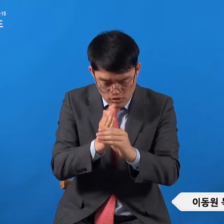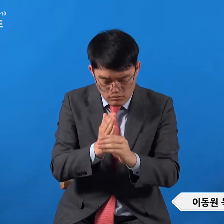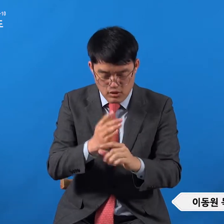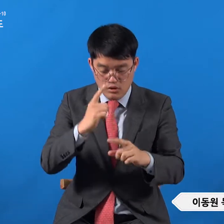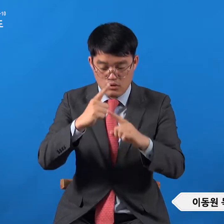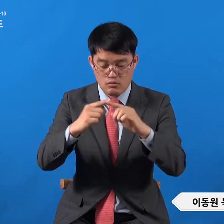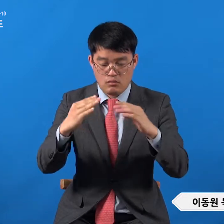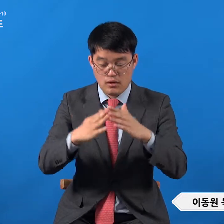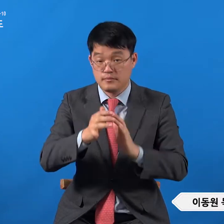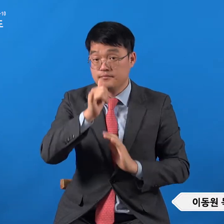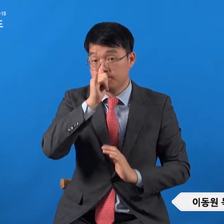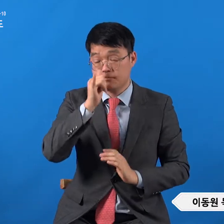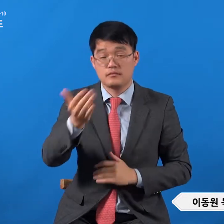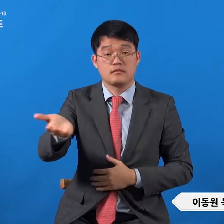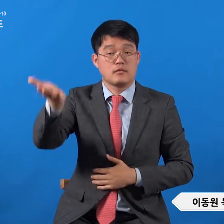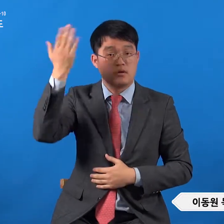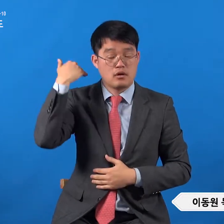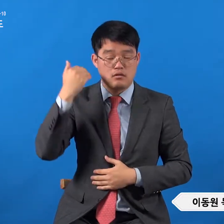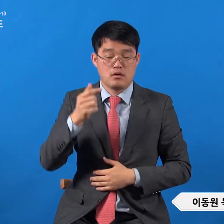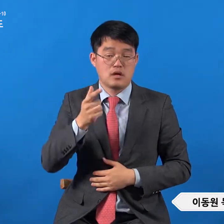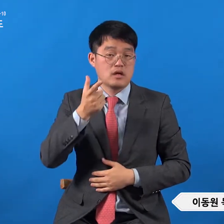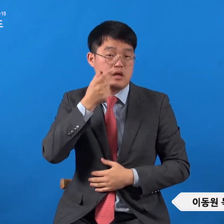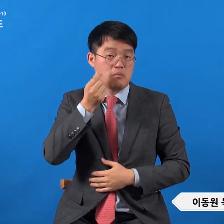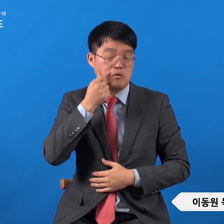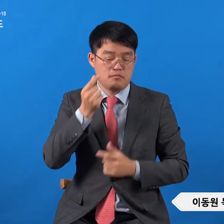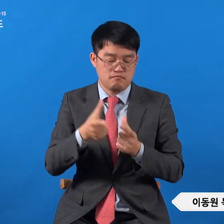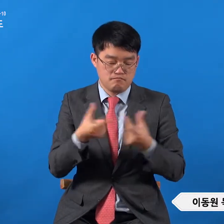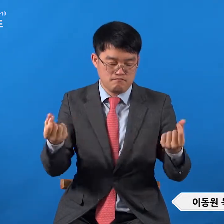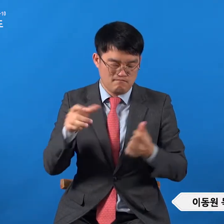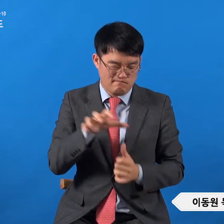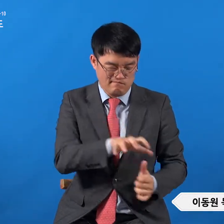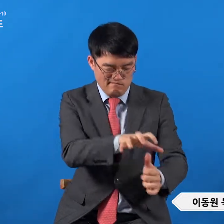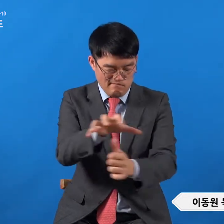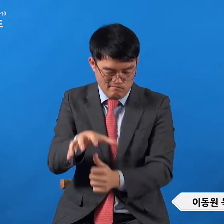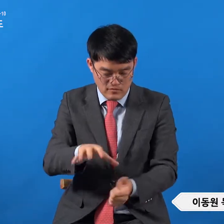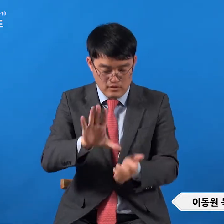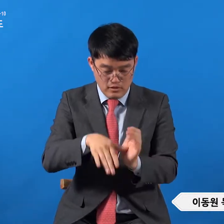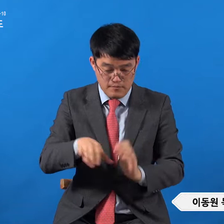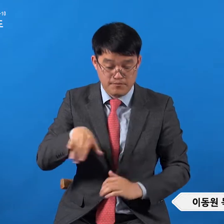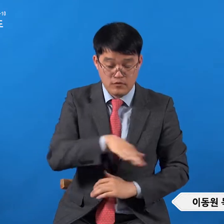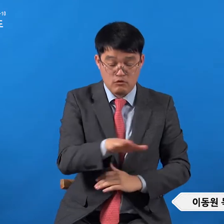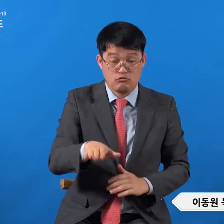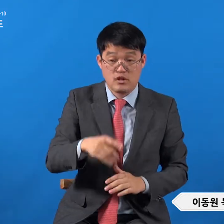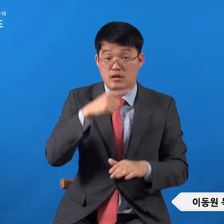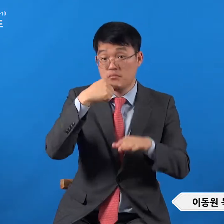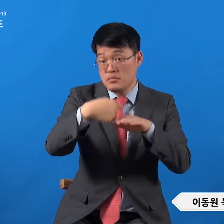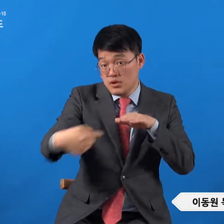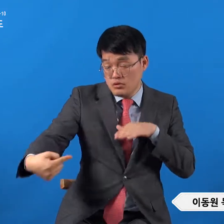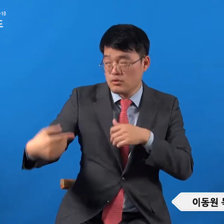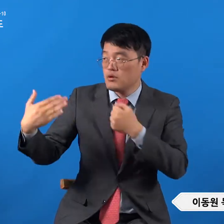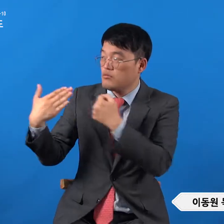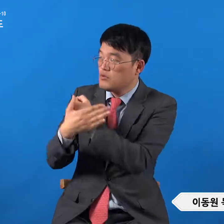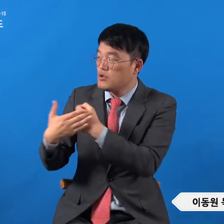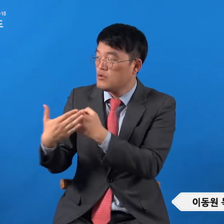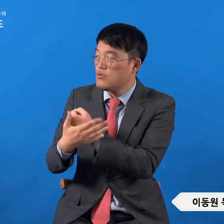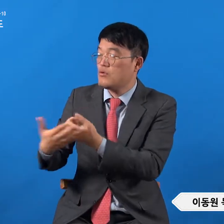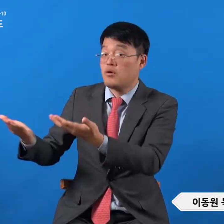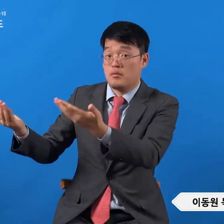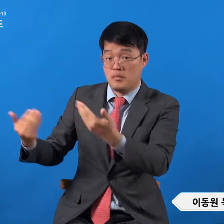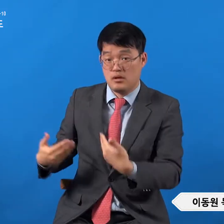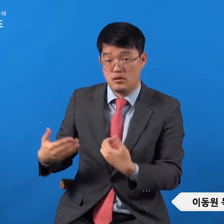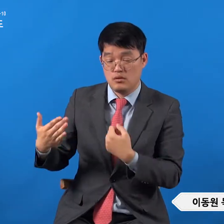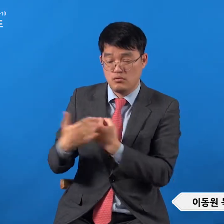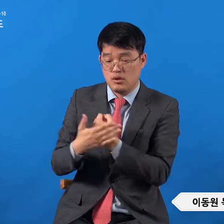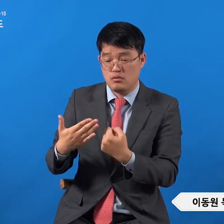교회가 있습니다. 과거 일제강점기 시대 우리 민족이 위로받은 가장 중요한